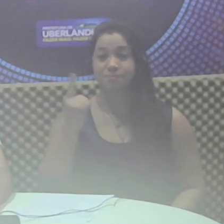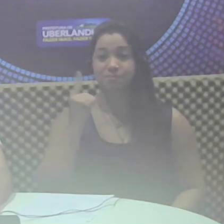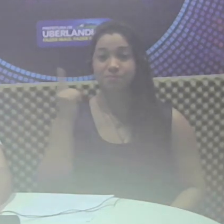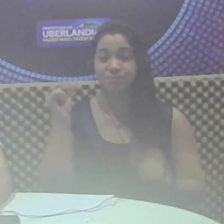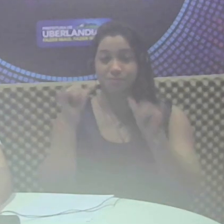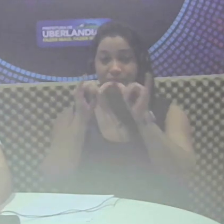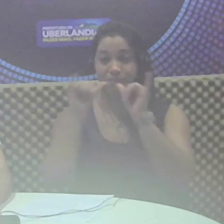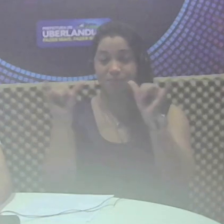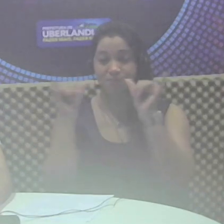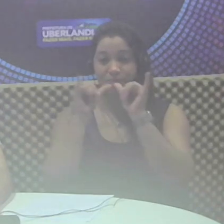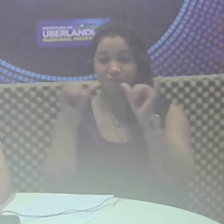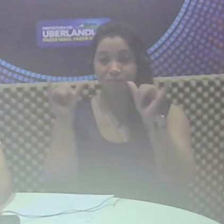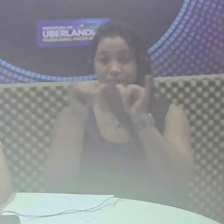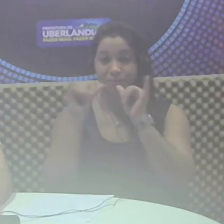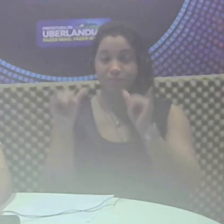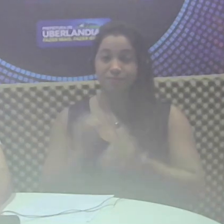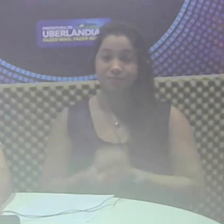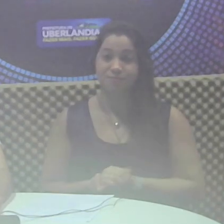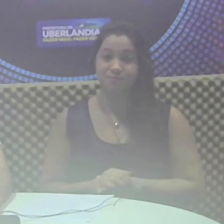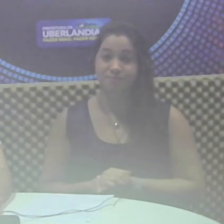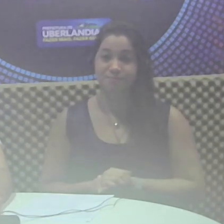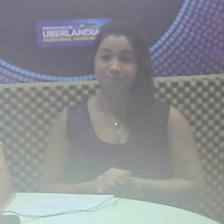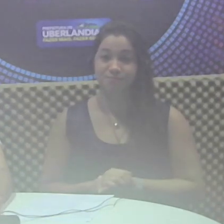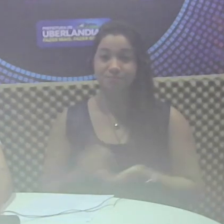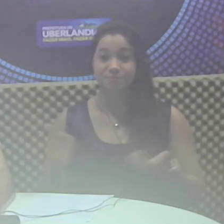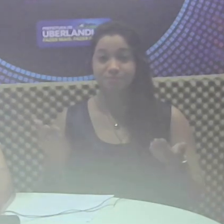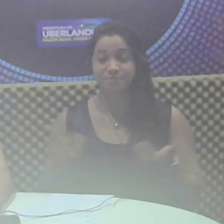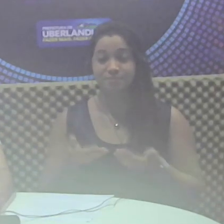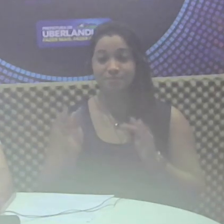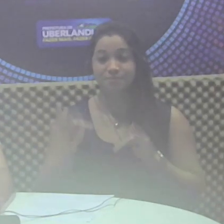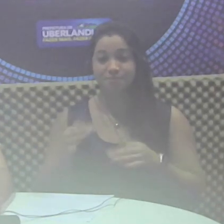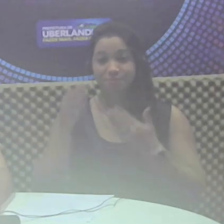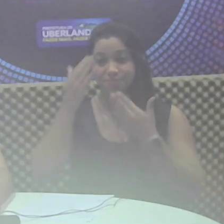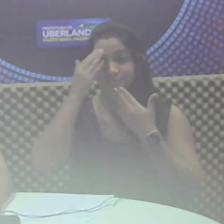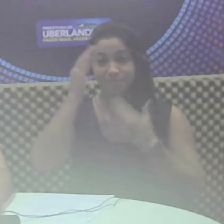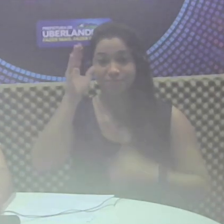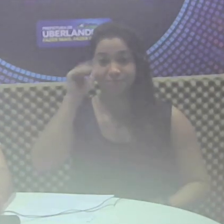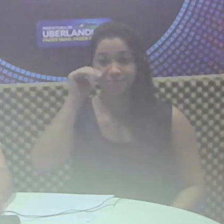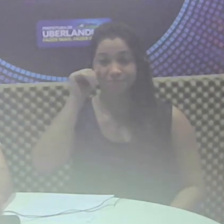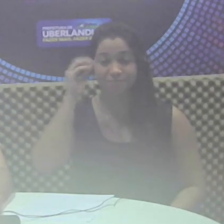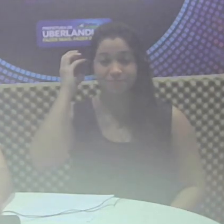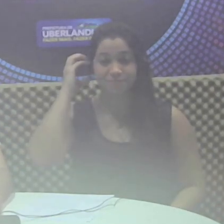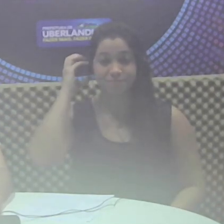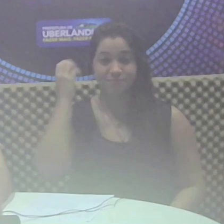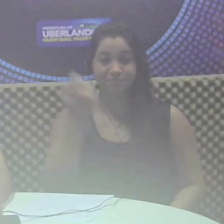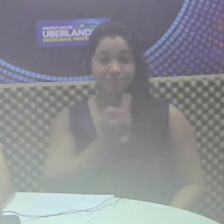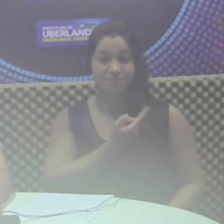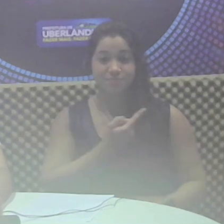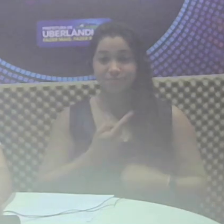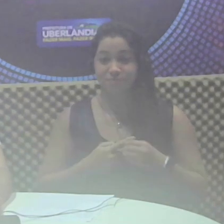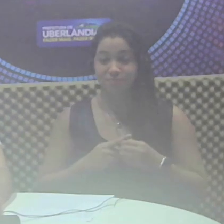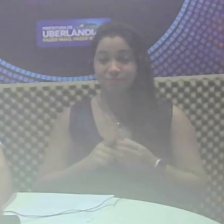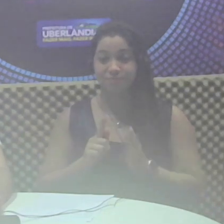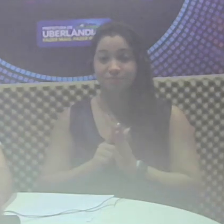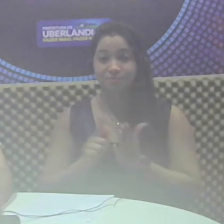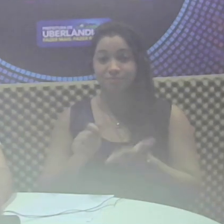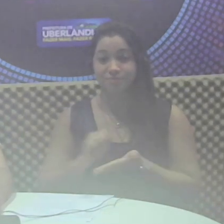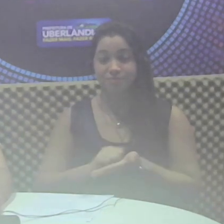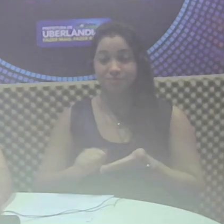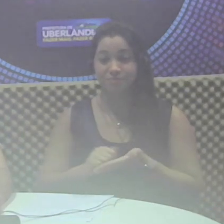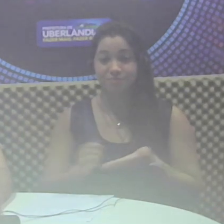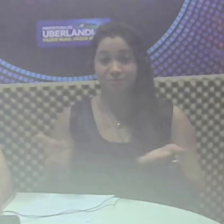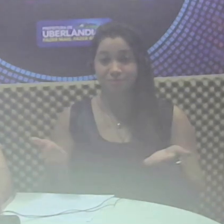Giro de notícias. A edição de hoje fica por aqui. Obrigado pela sua audiência. Rádio Nossa Cidade,